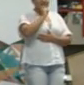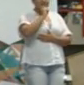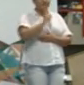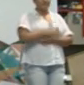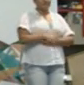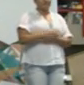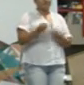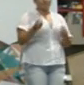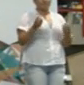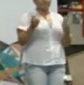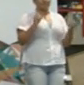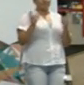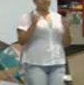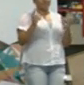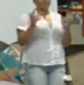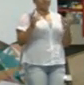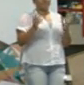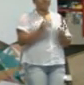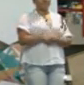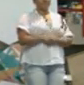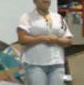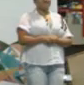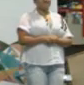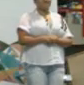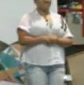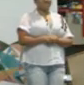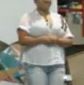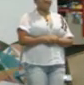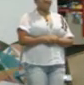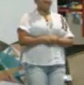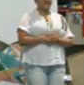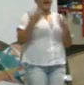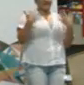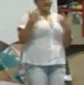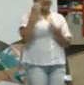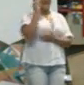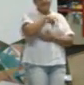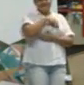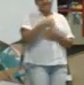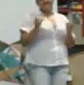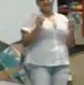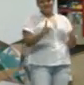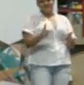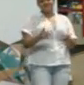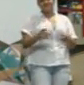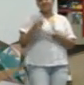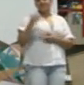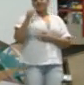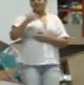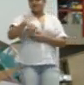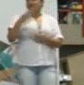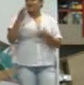A outra que gritou assim, muito quente, já fervendo, né? Essa